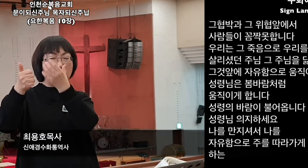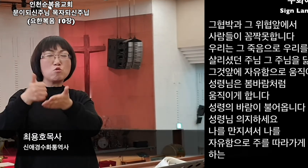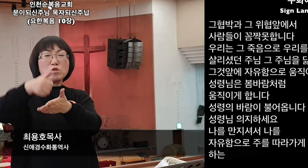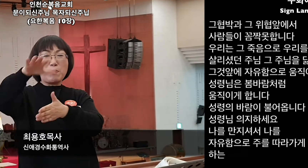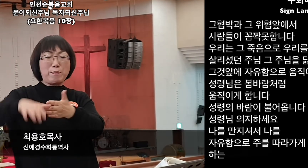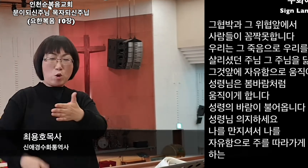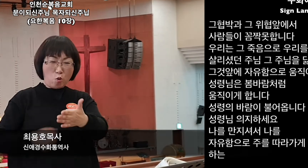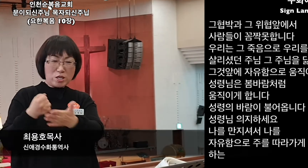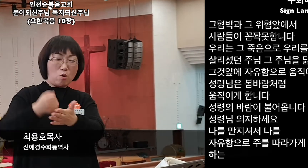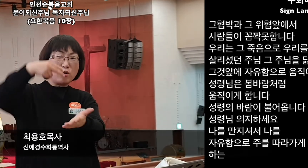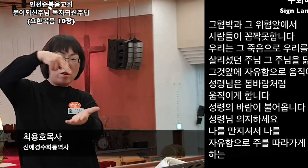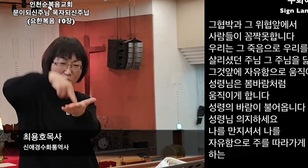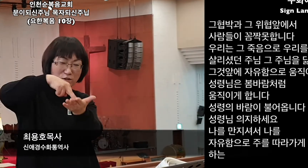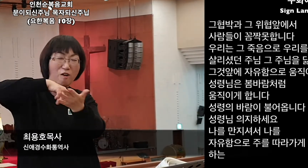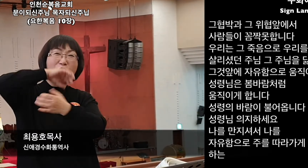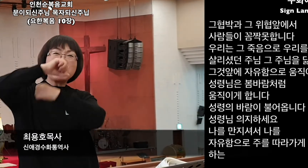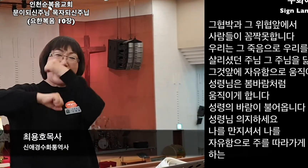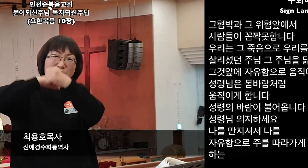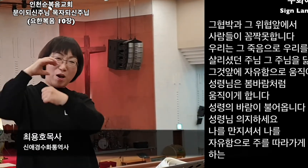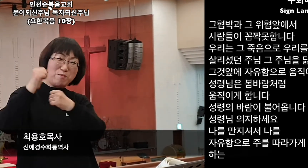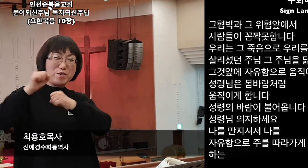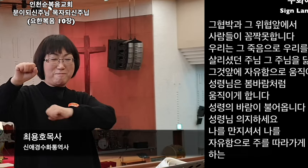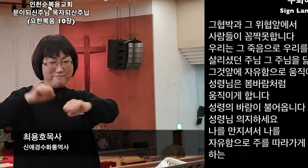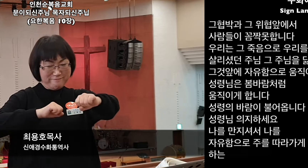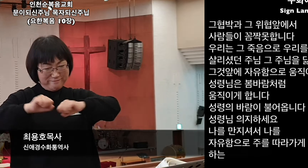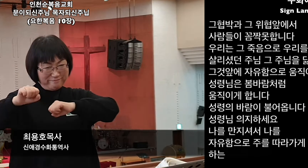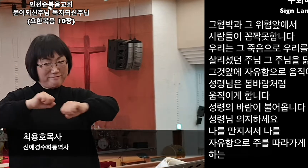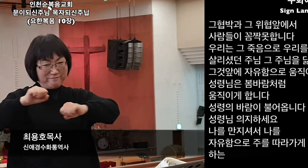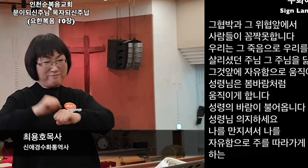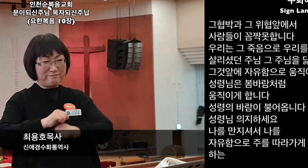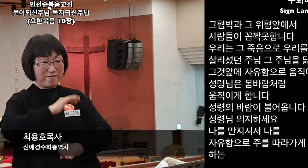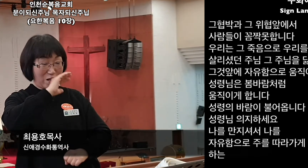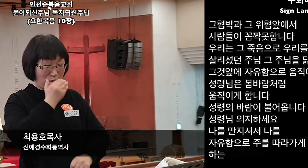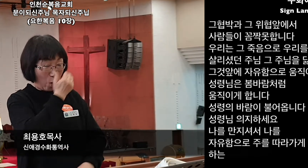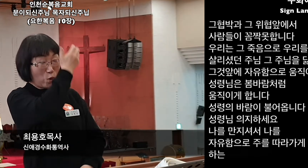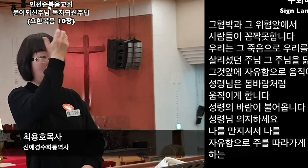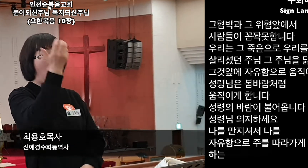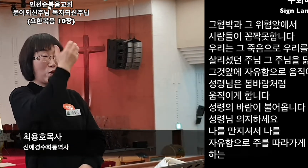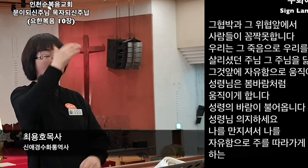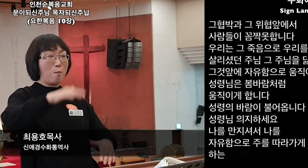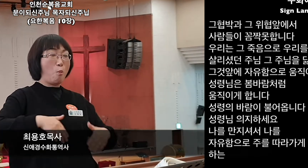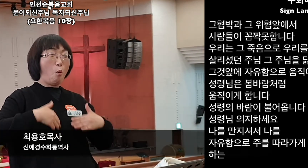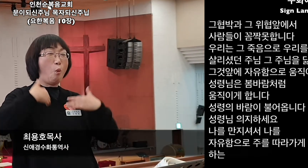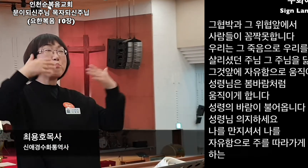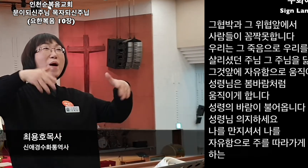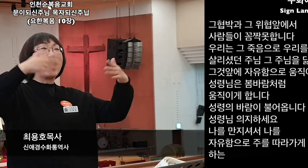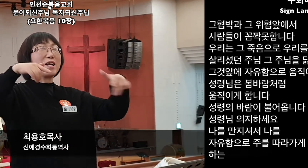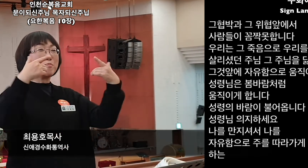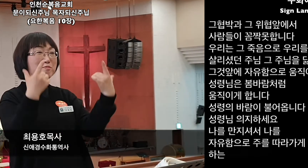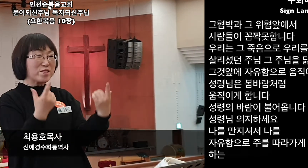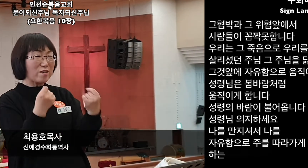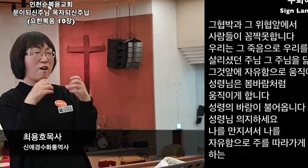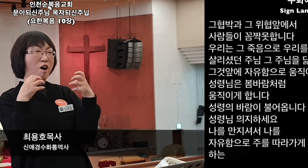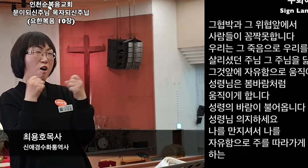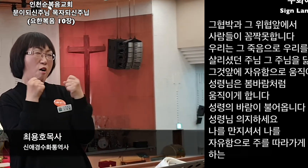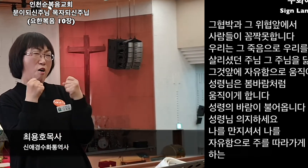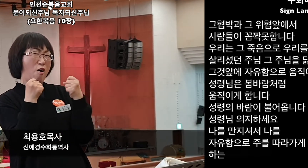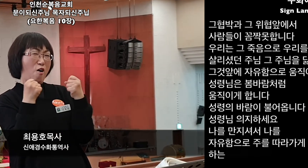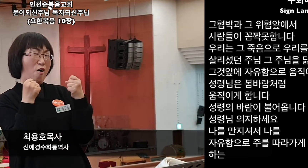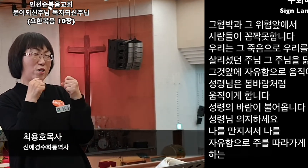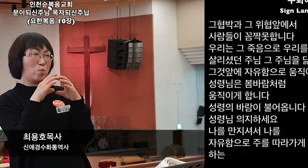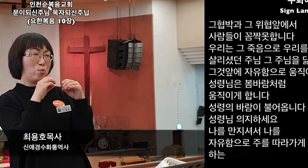앞에 용기로 서서 자유함으로 움직여요. 성령님은 봄바람처럼 얼려있던